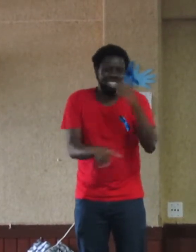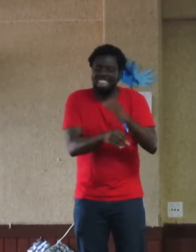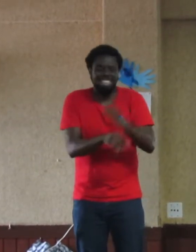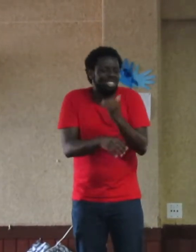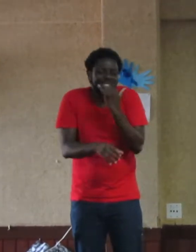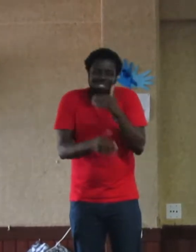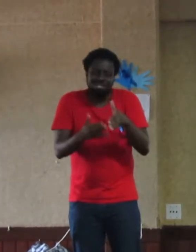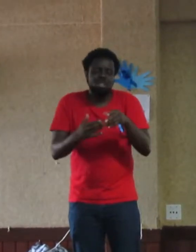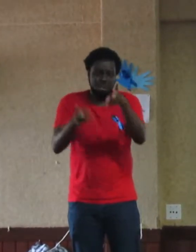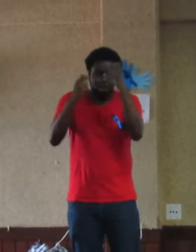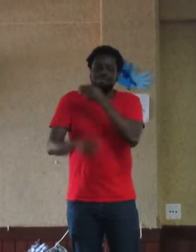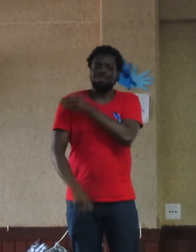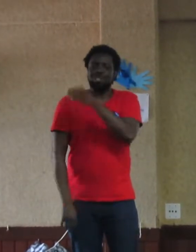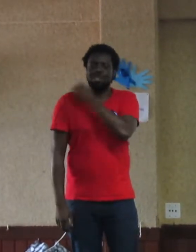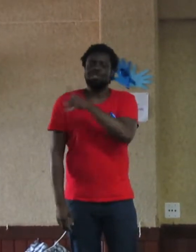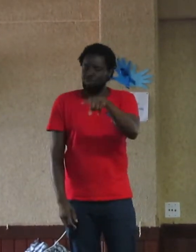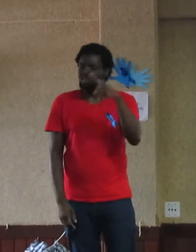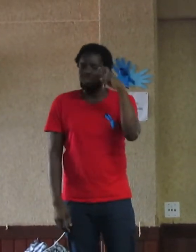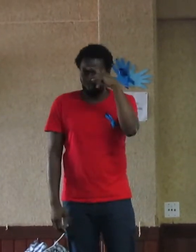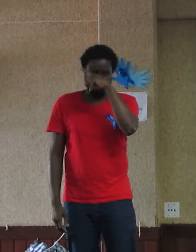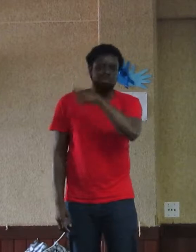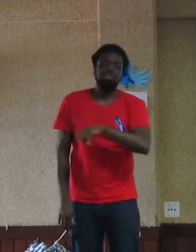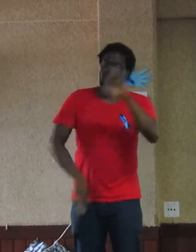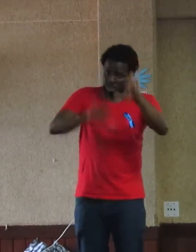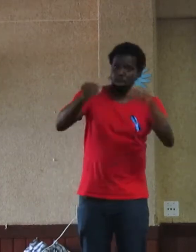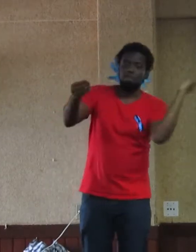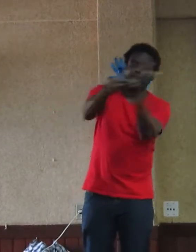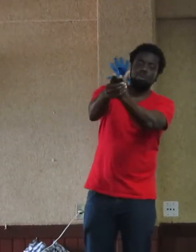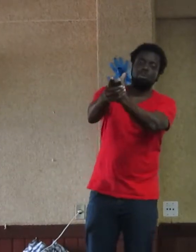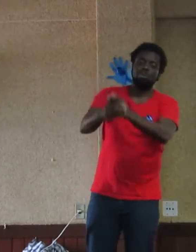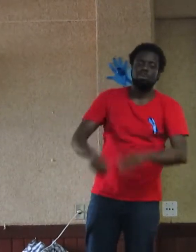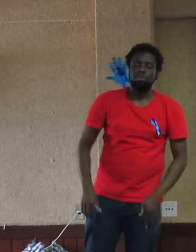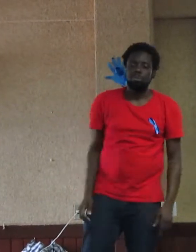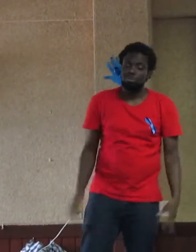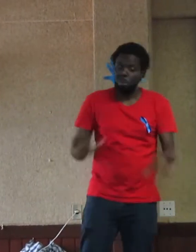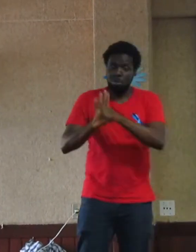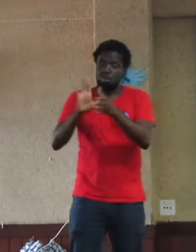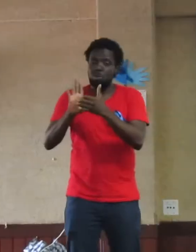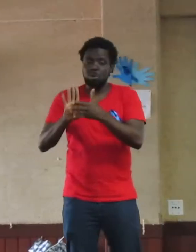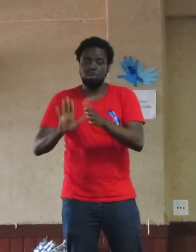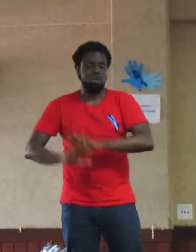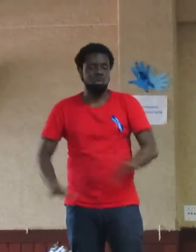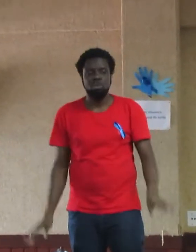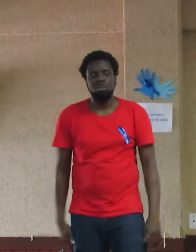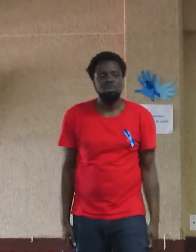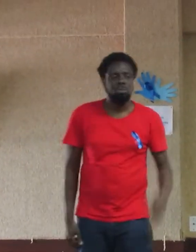empresa capacitar os funcionários, com certeza os surdos vão ter uma boa comunicação e vai conseguir ser inserido de fato no mercado de